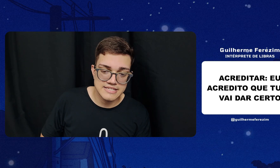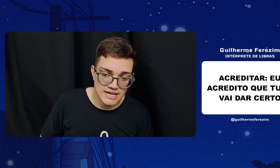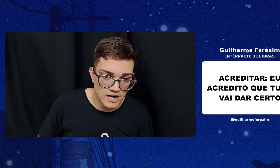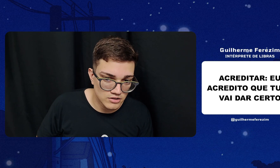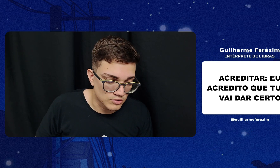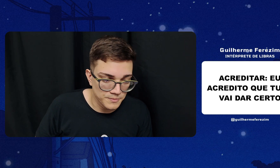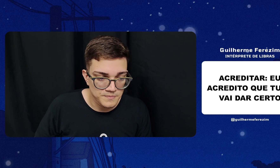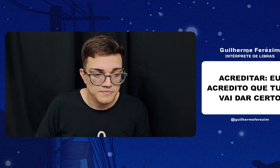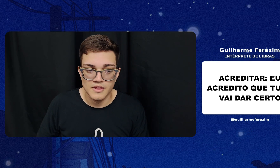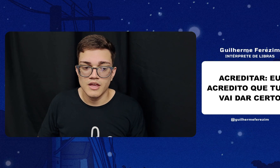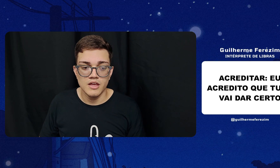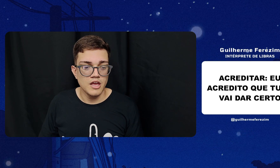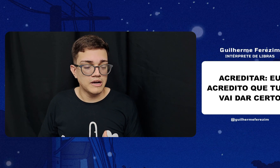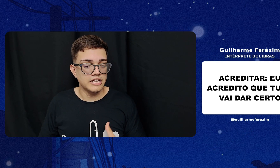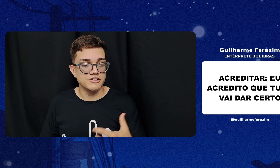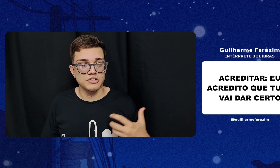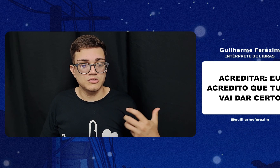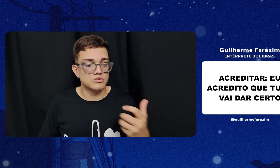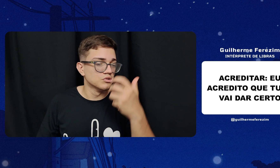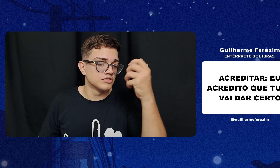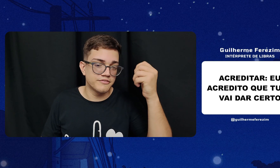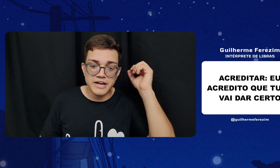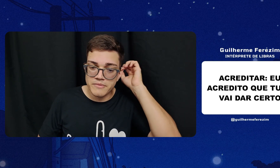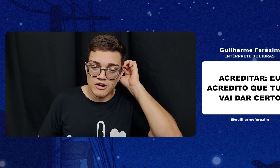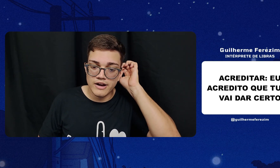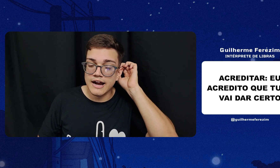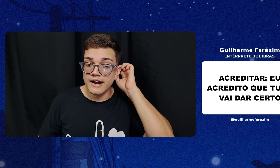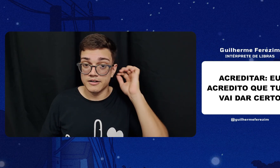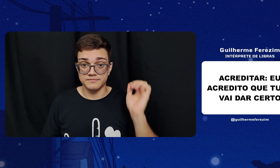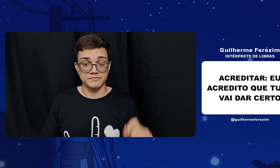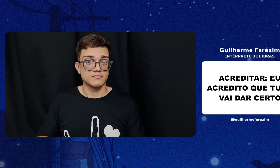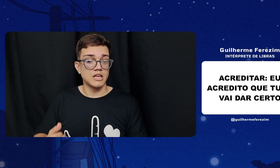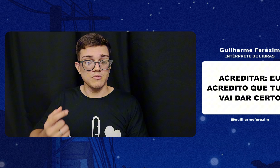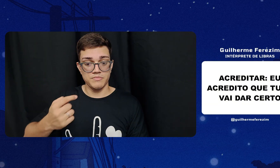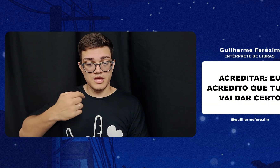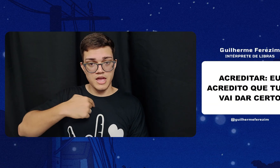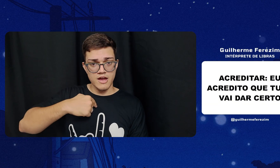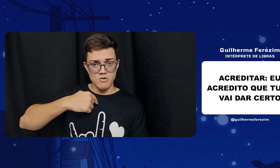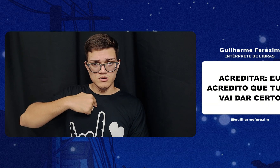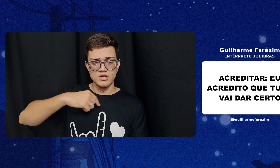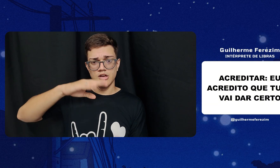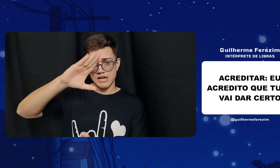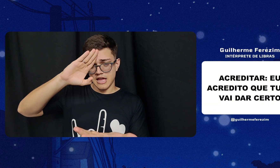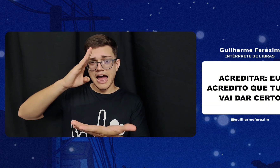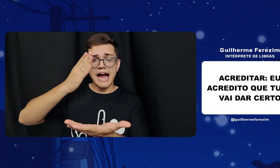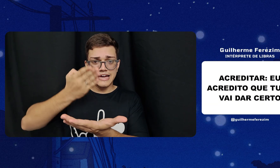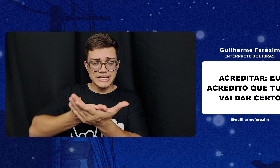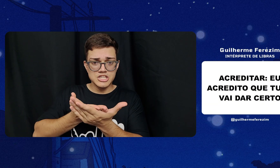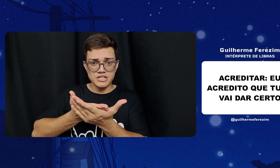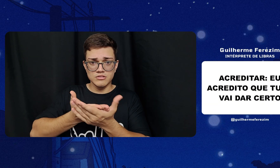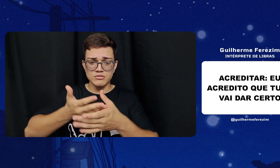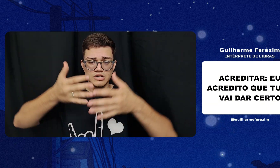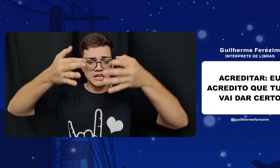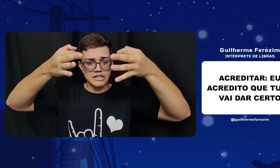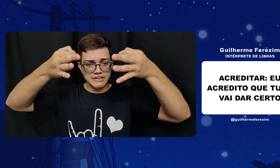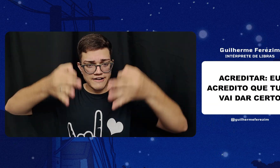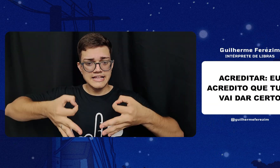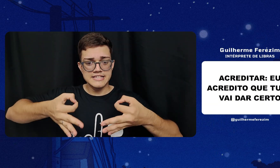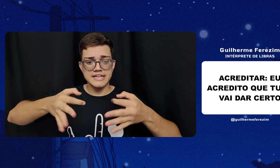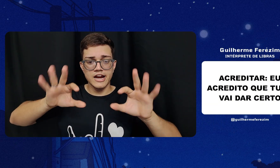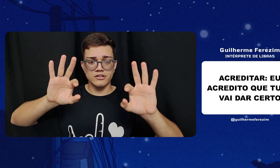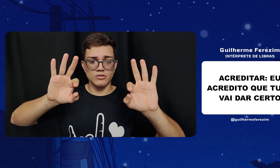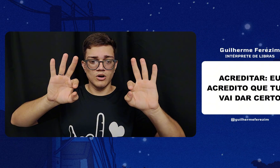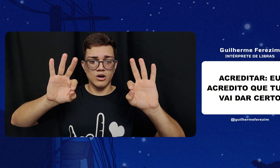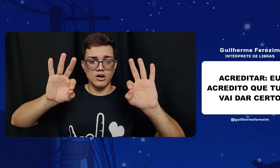dar certo. Eu acredito que tudo vai melhorar. Então, eu acredito que vai